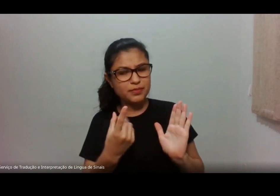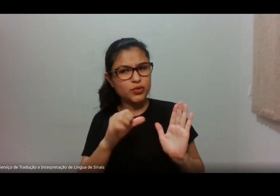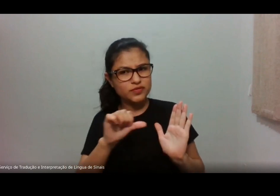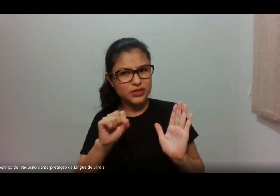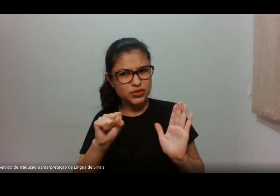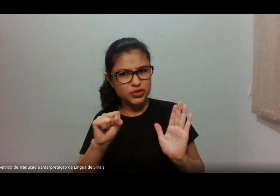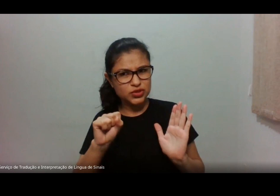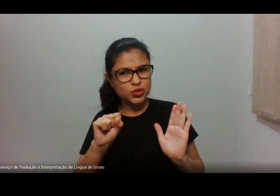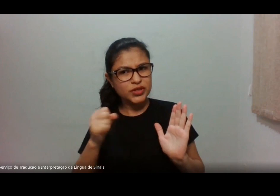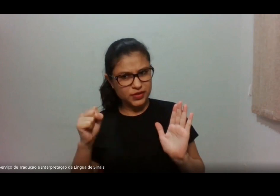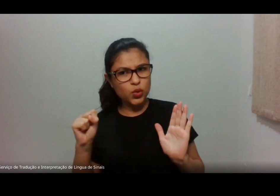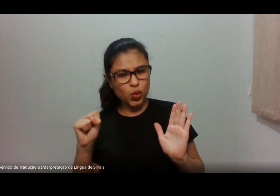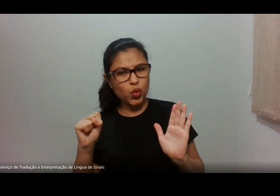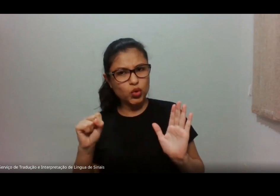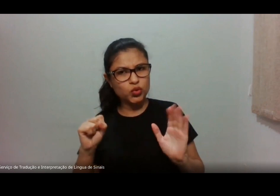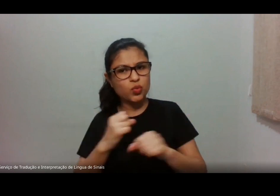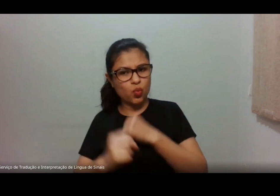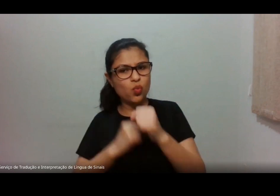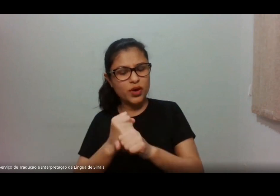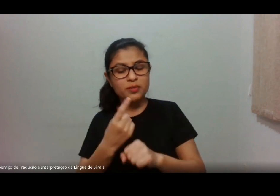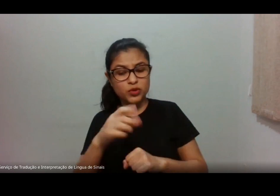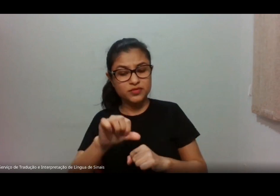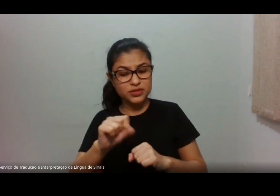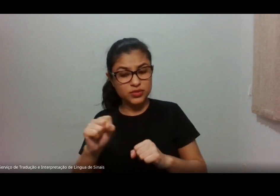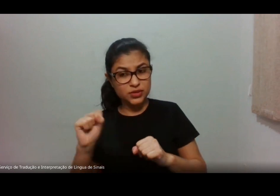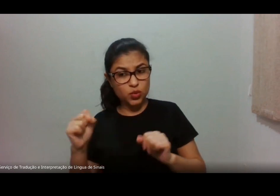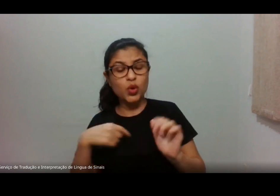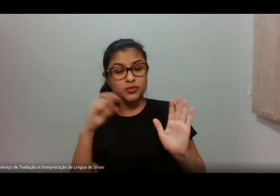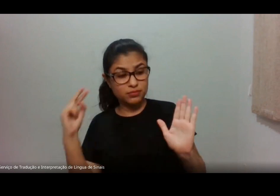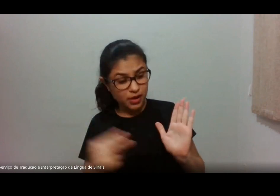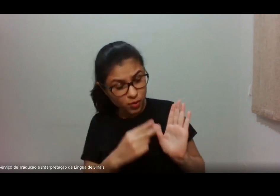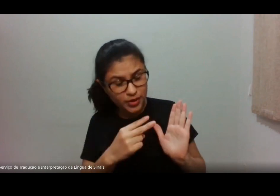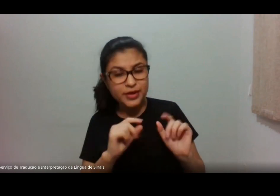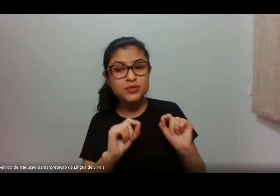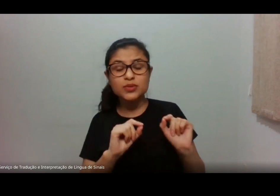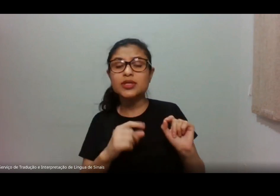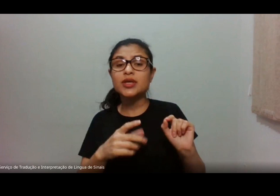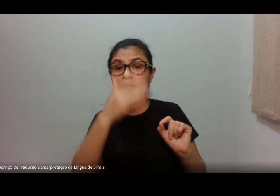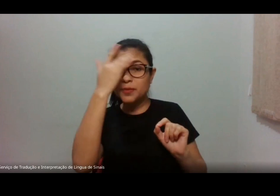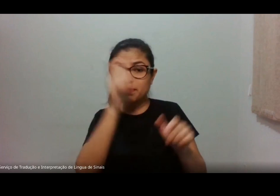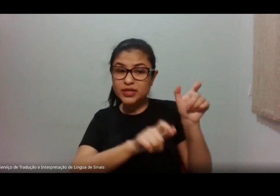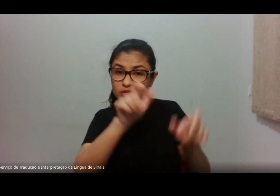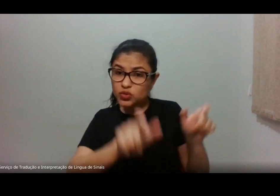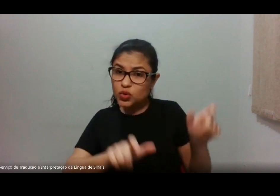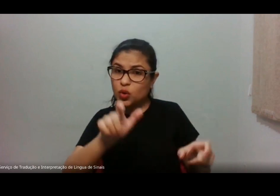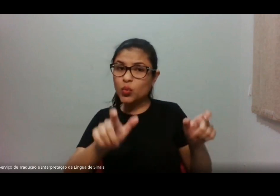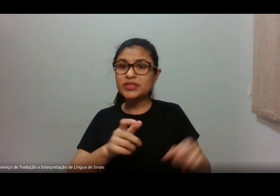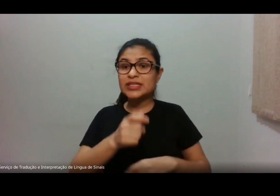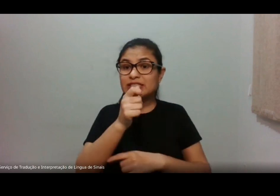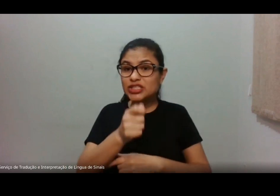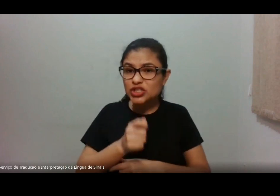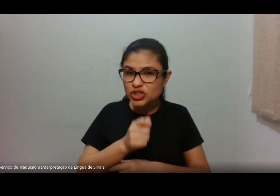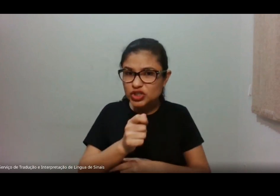falando 98 e está errado, é 88, tá? A Constituição de 88 reconhece a existência de